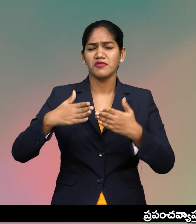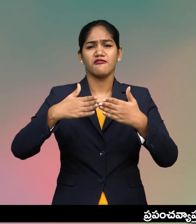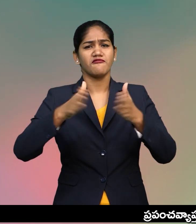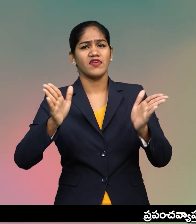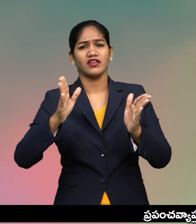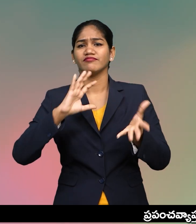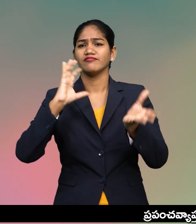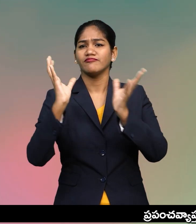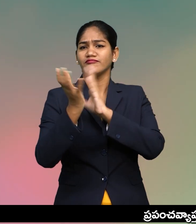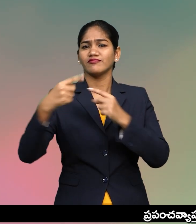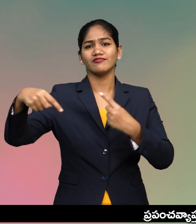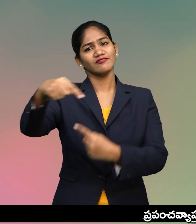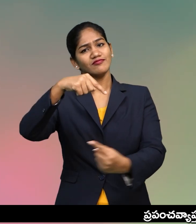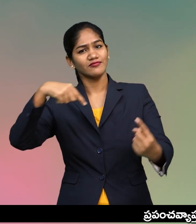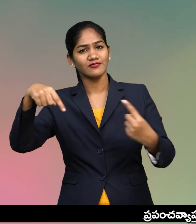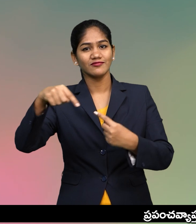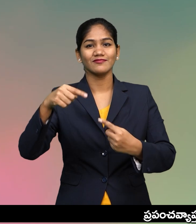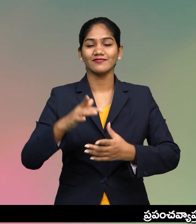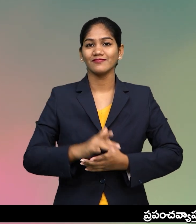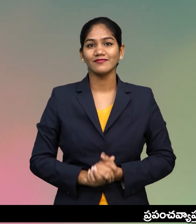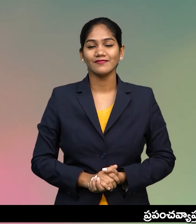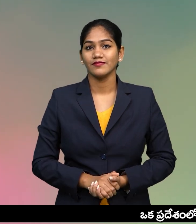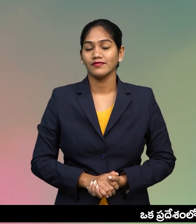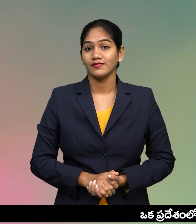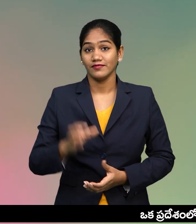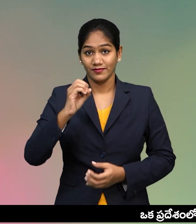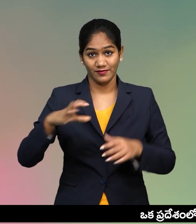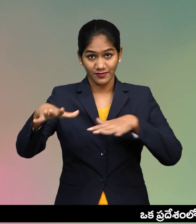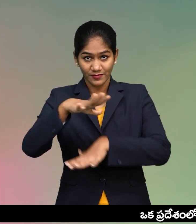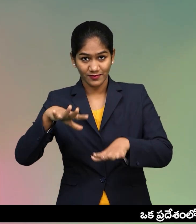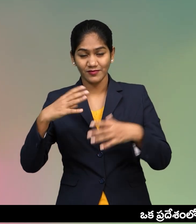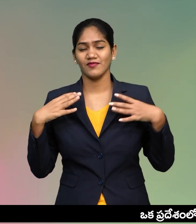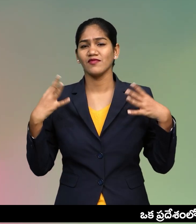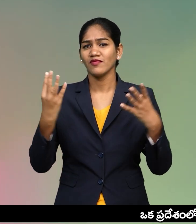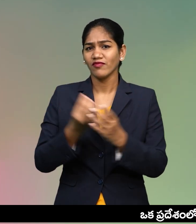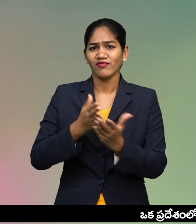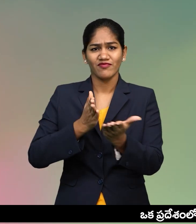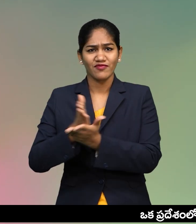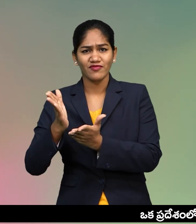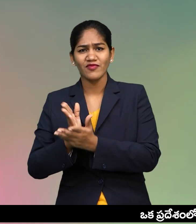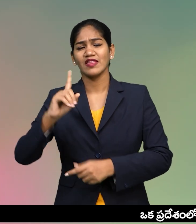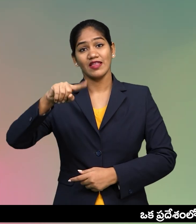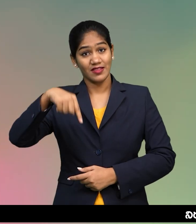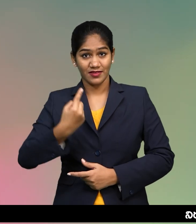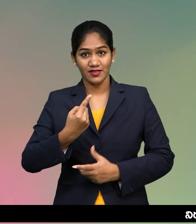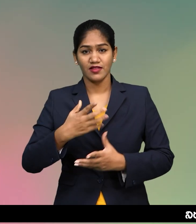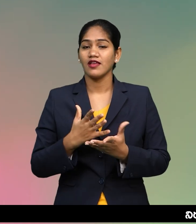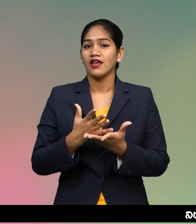ప్రపంచవ్యాప్తంగా విస్తృతంగా మారుతుంది. ఒక ప్రదేశంలో మనల్ని మనం జీవన ప్రదేశాలు నిర్వహించే